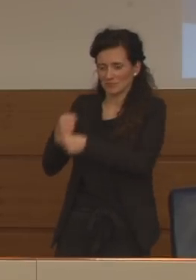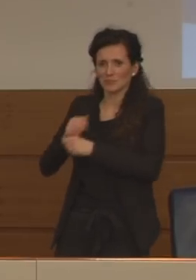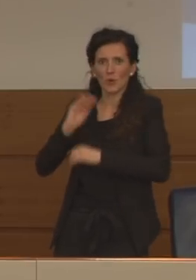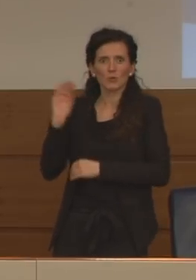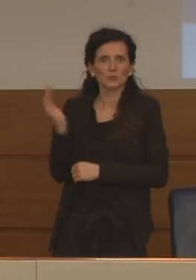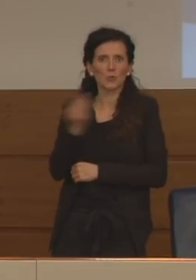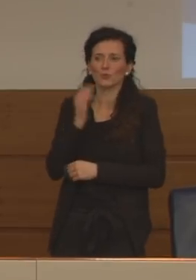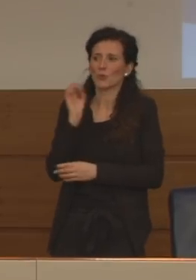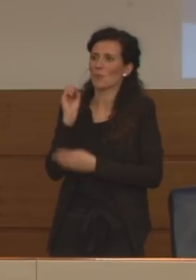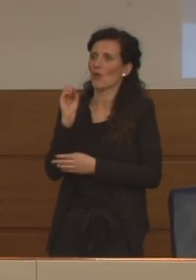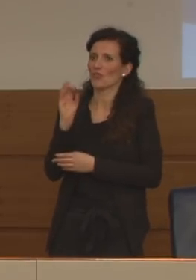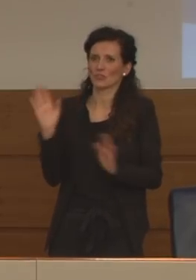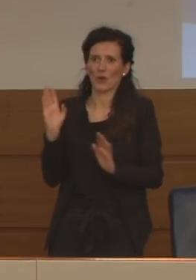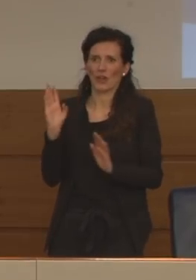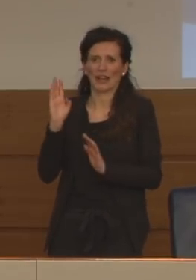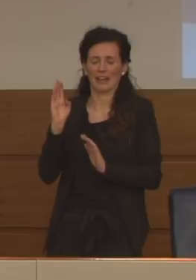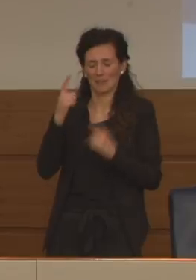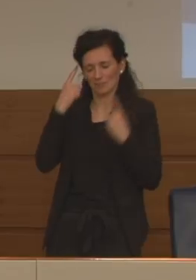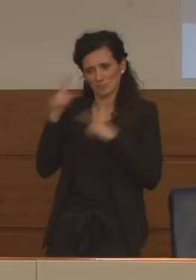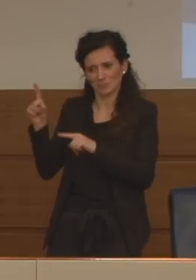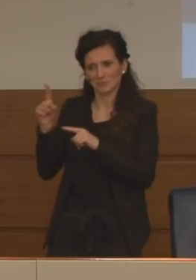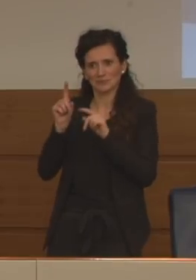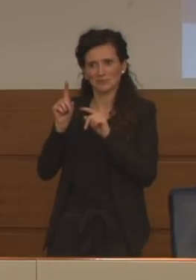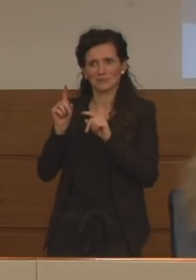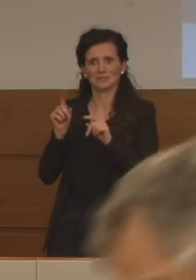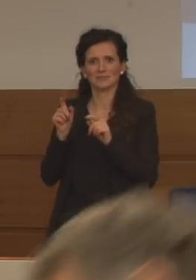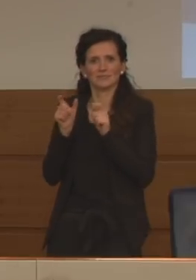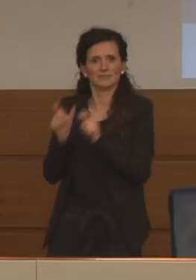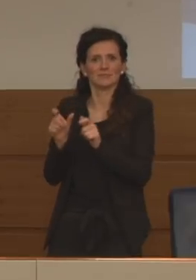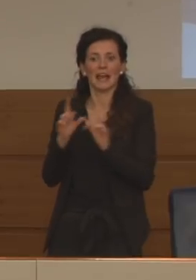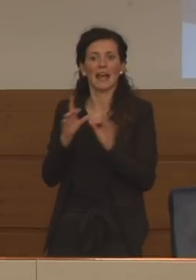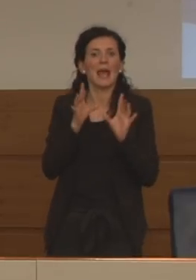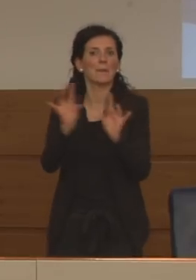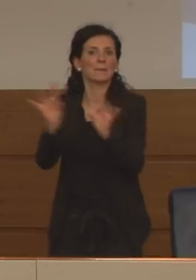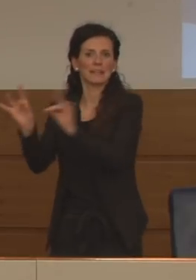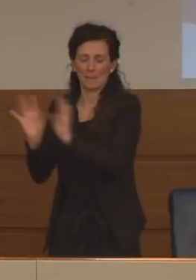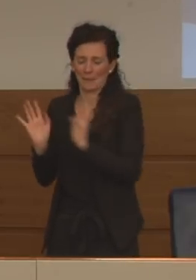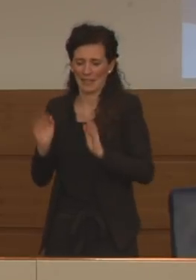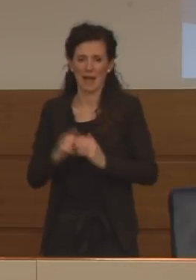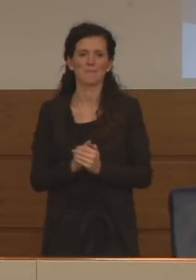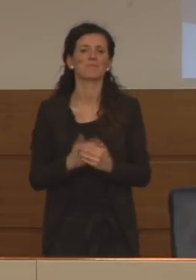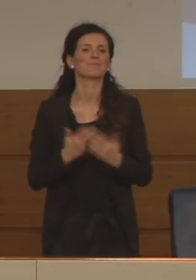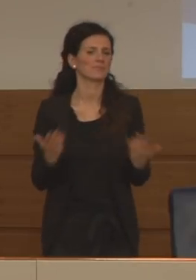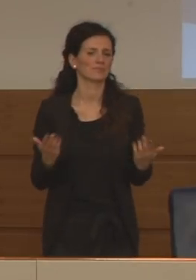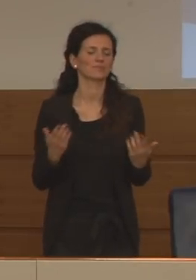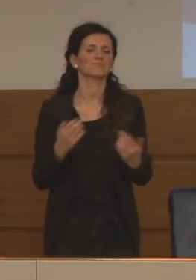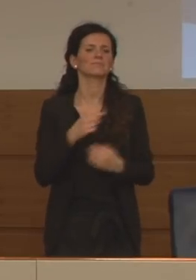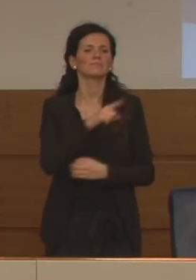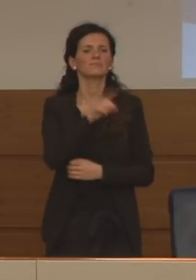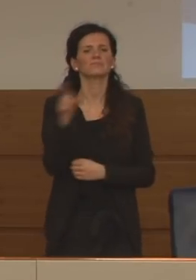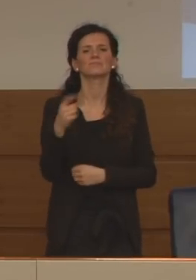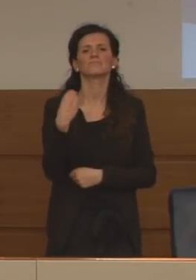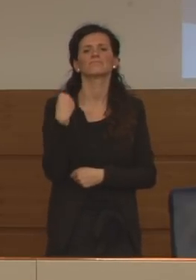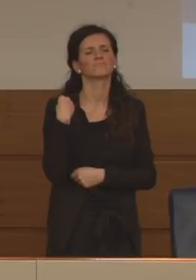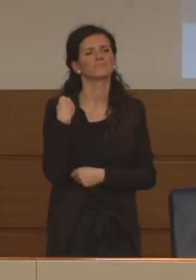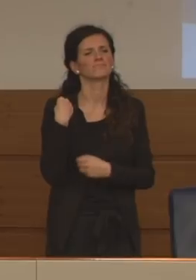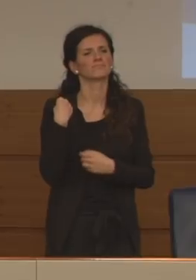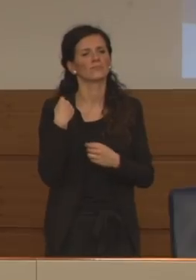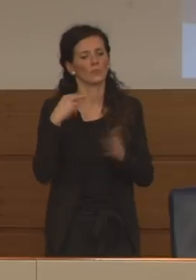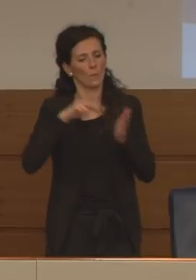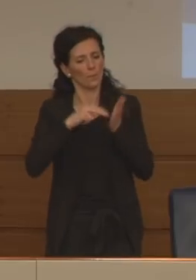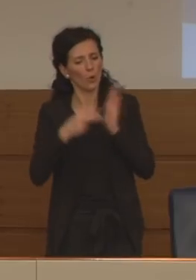ebbe livio logica più volte a voi mi avete posto un problema dei modelli provvisionali